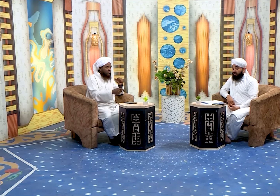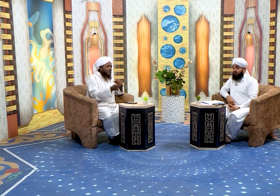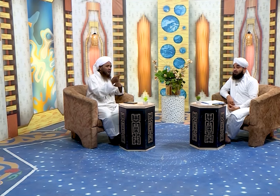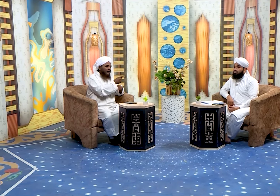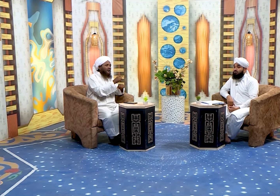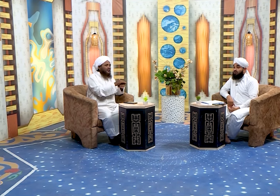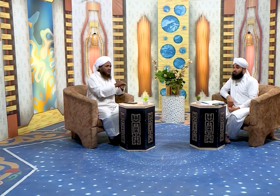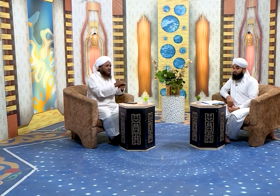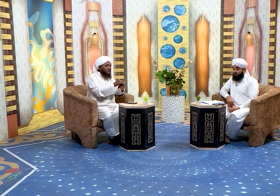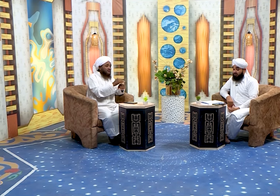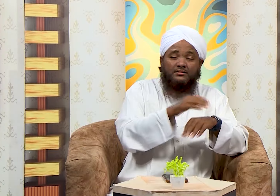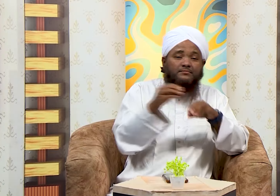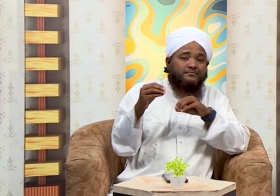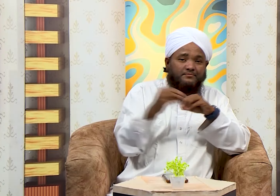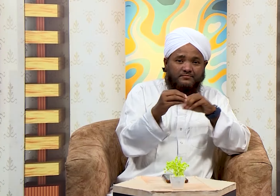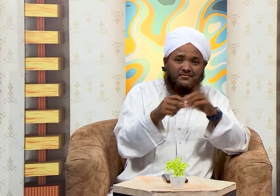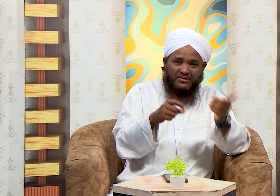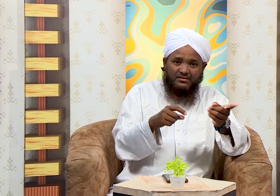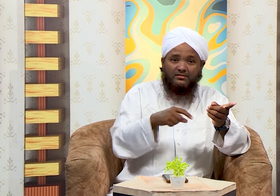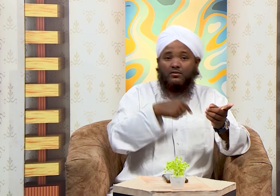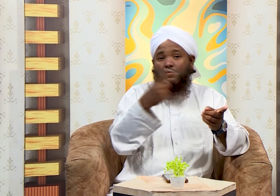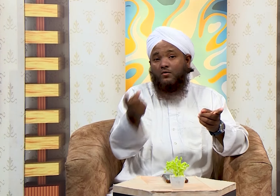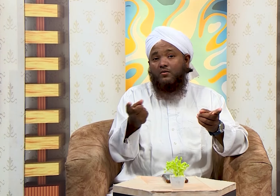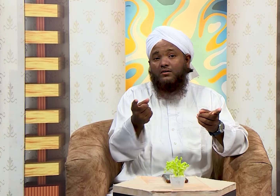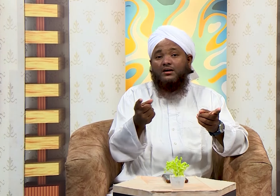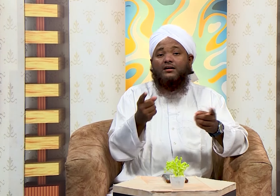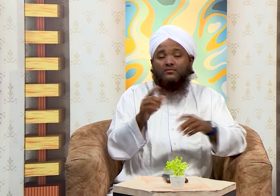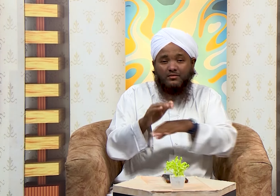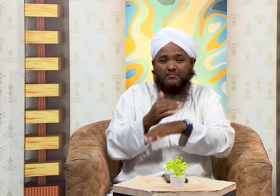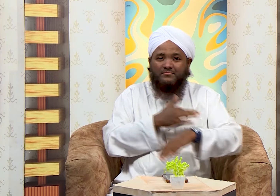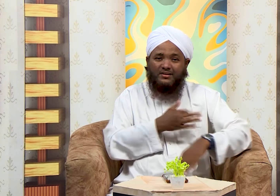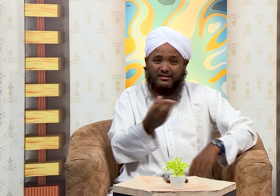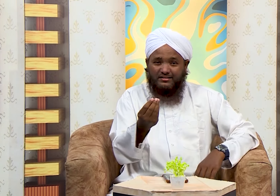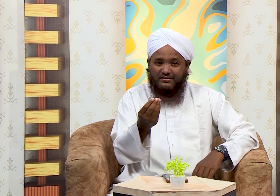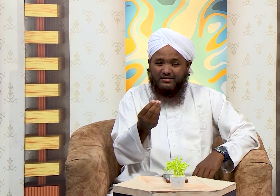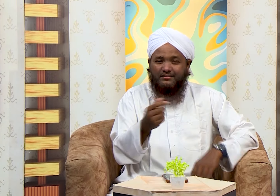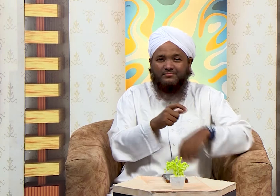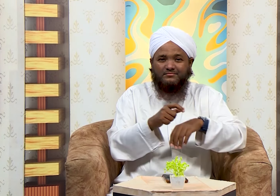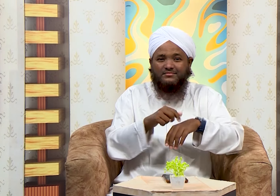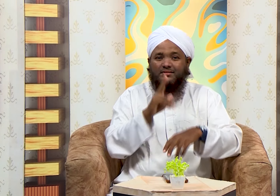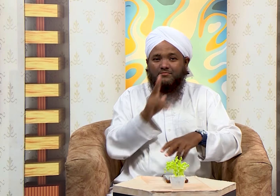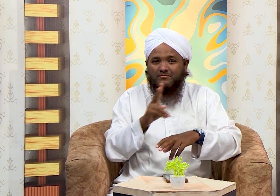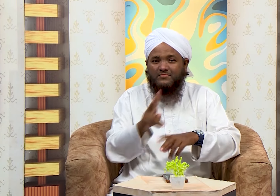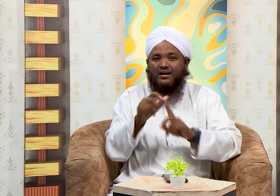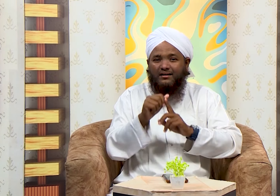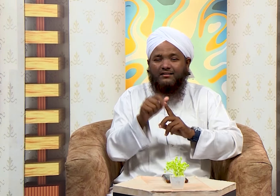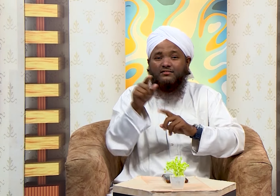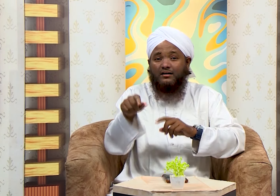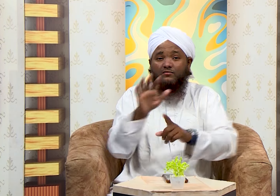کرے گا تو تمام عمر جوان رہے گا کبھی بڑاپا نہ آئے گا مرتے دم تک اس کی سلطنت باقی رہے گی